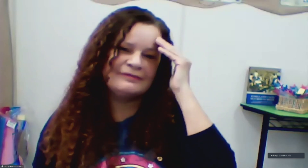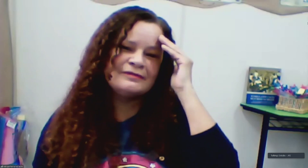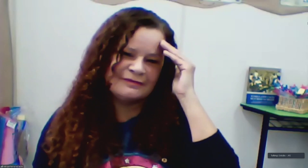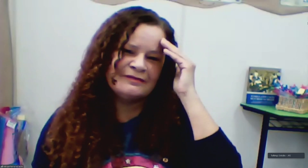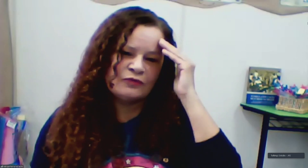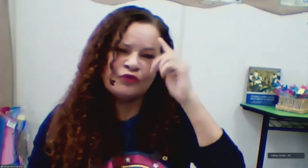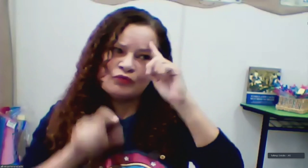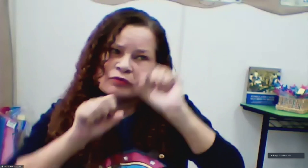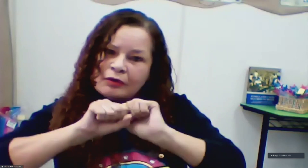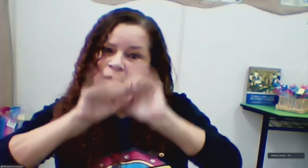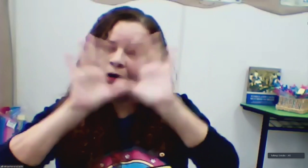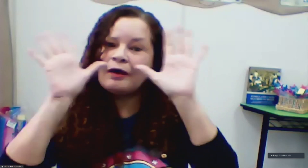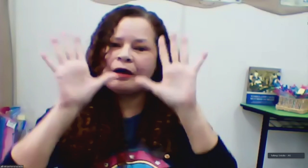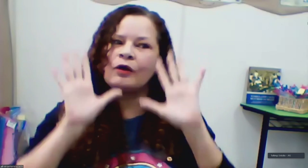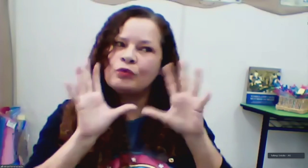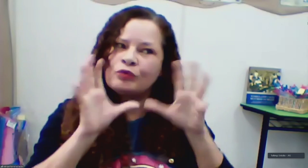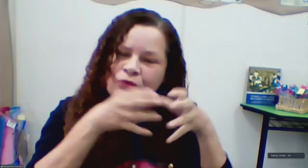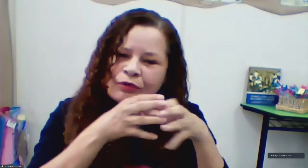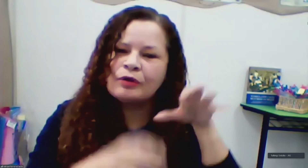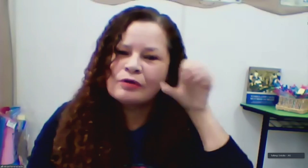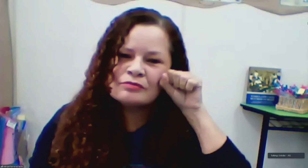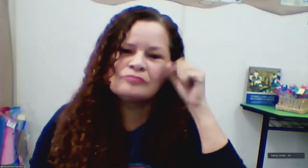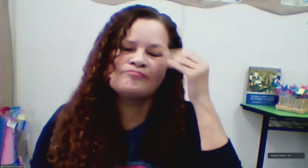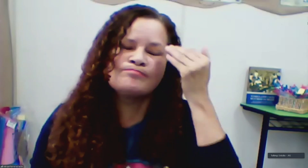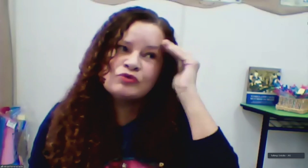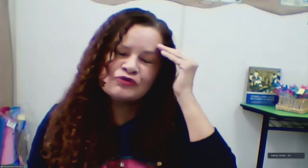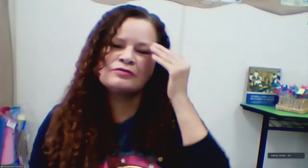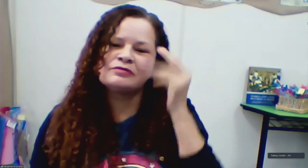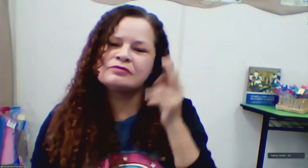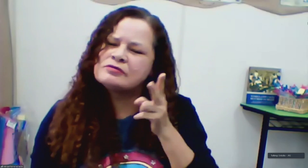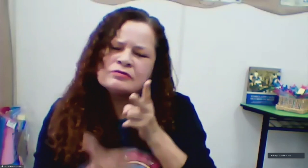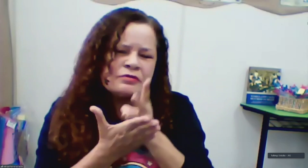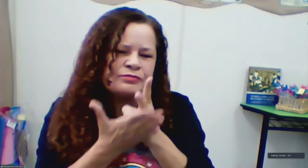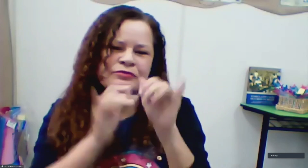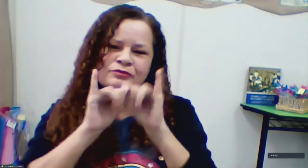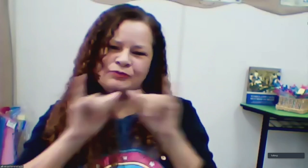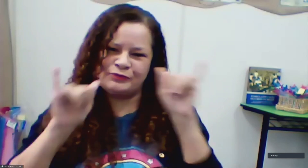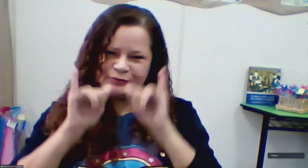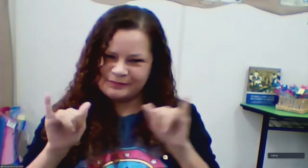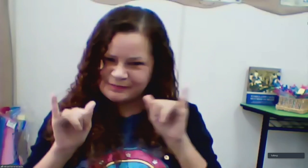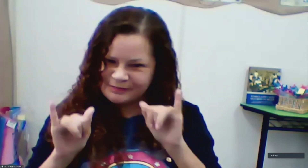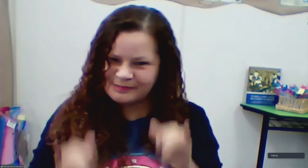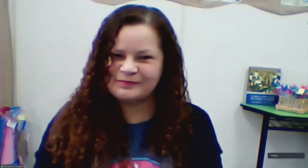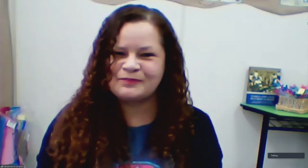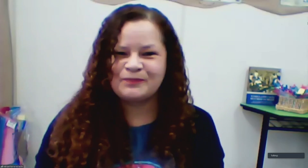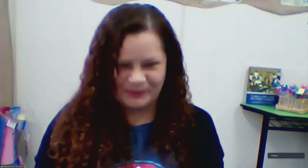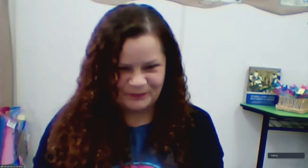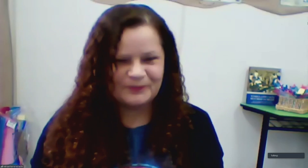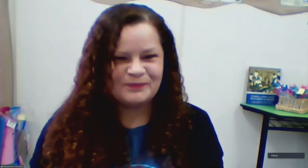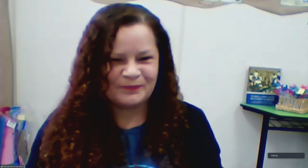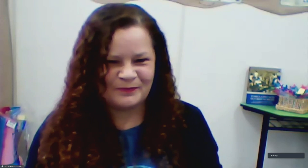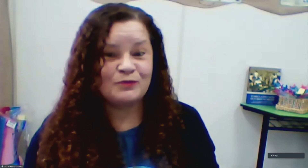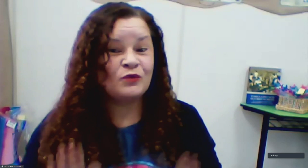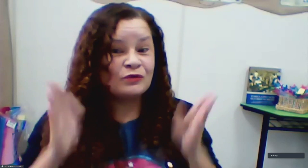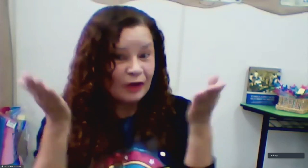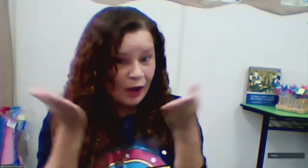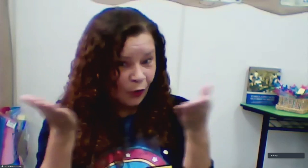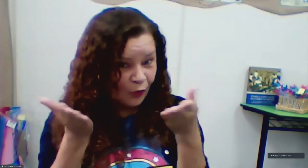espanhol também, tem língua de sinais, entendeu? Então, isso fica bem claro com o grupo. Então, é